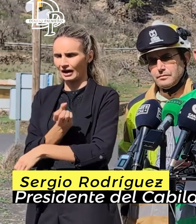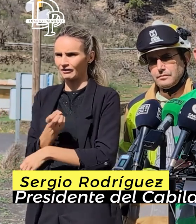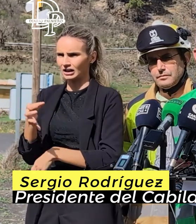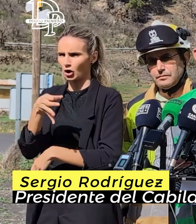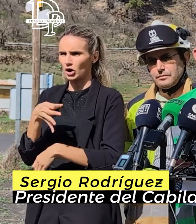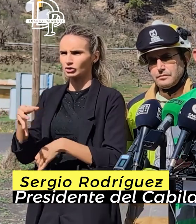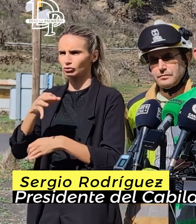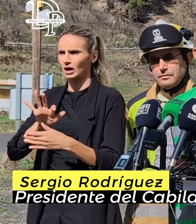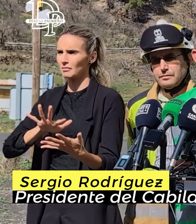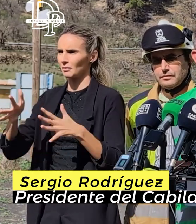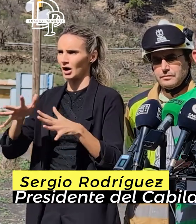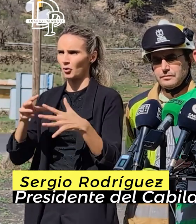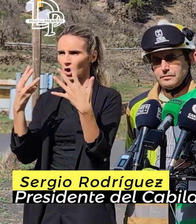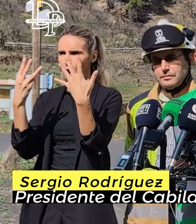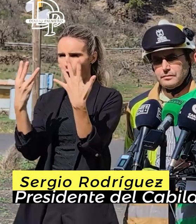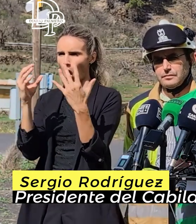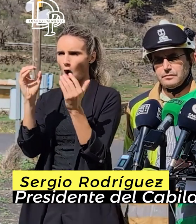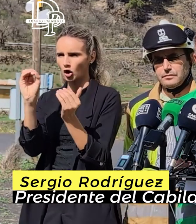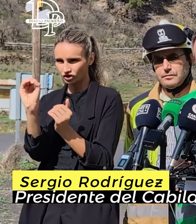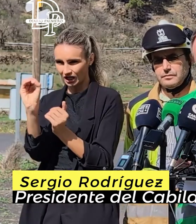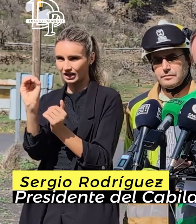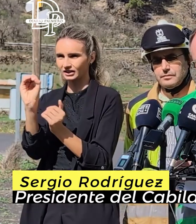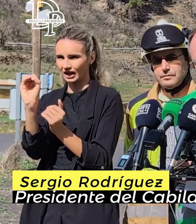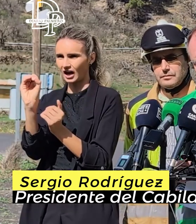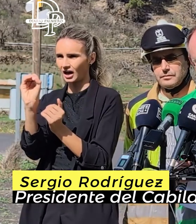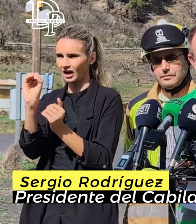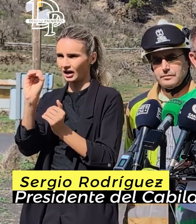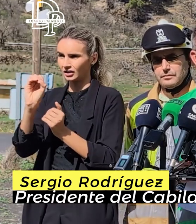torno a 80 efectivos